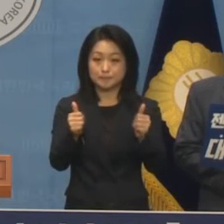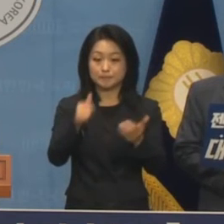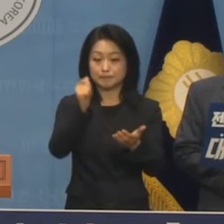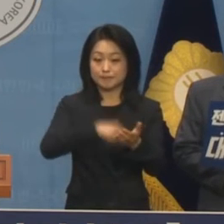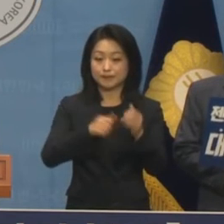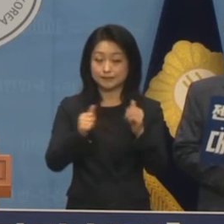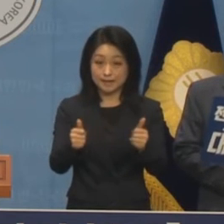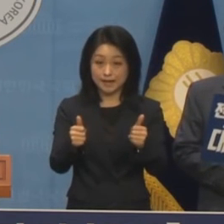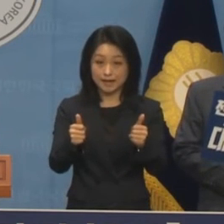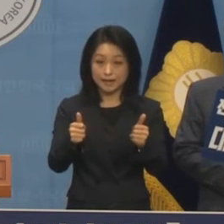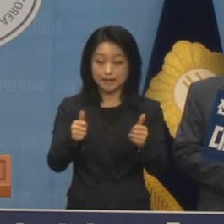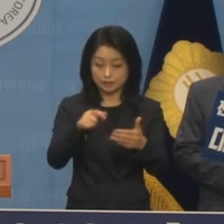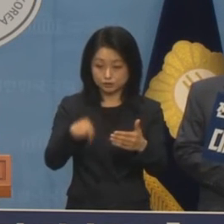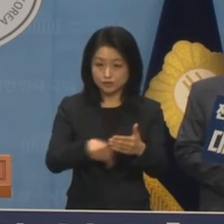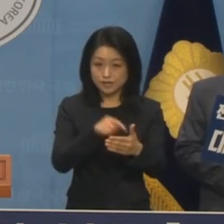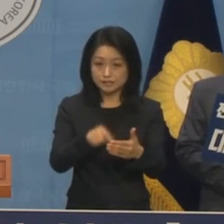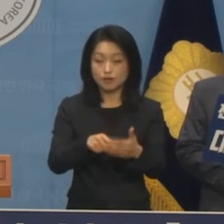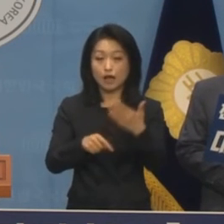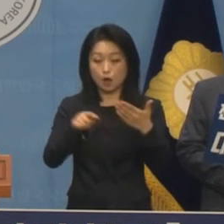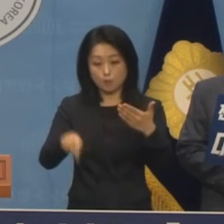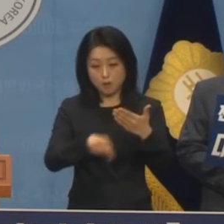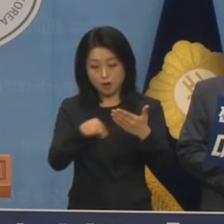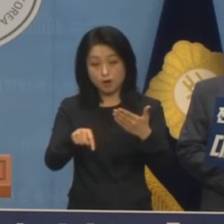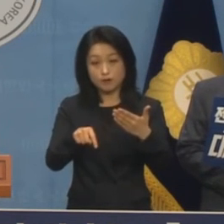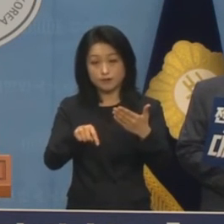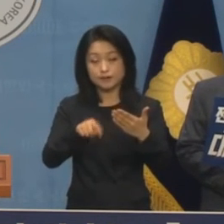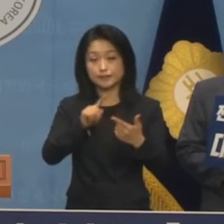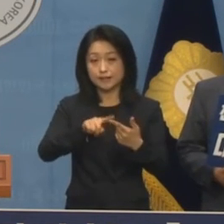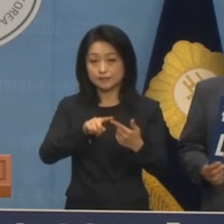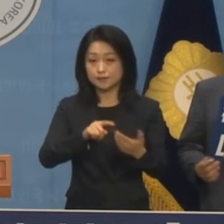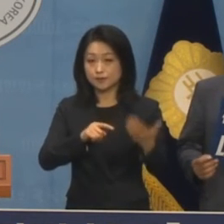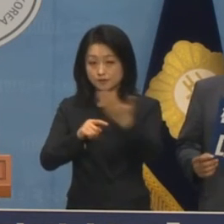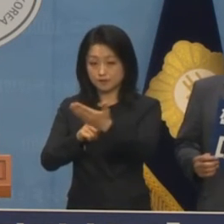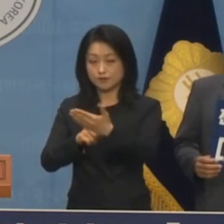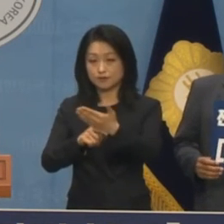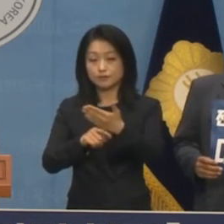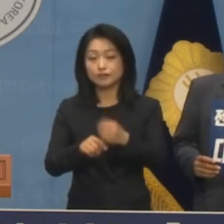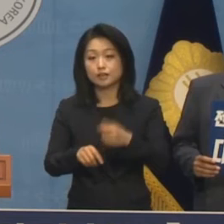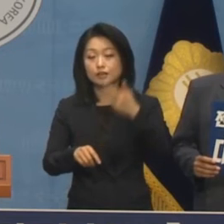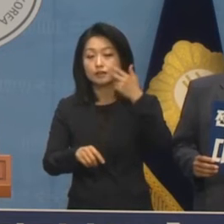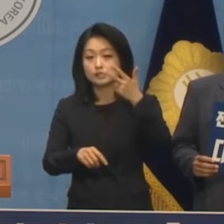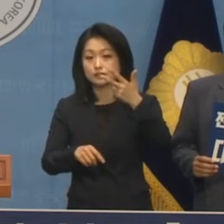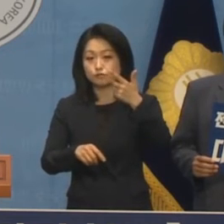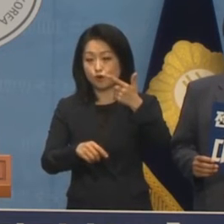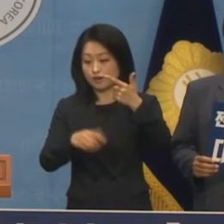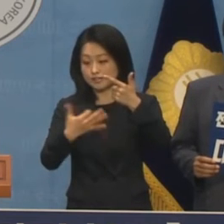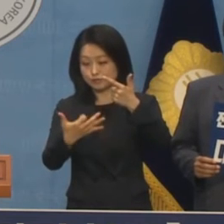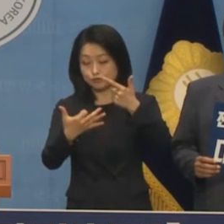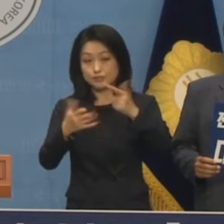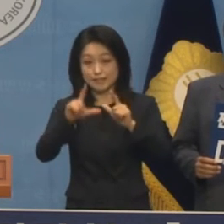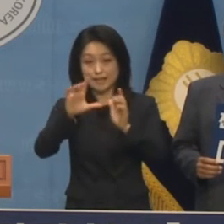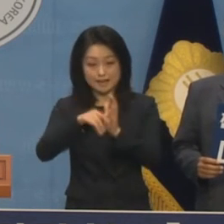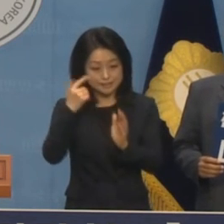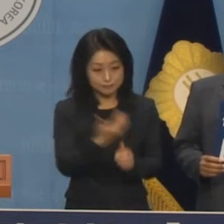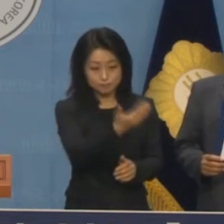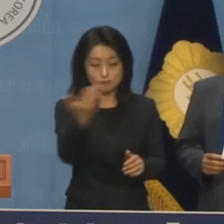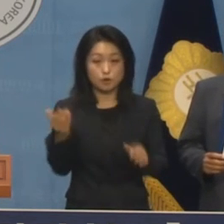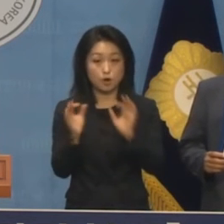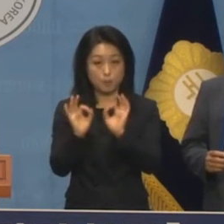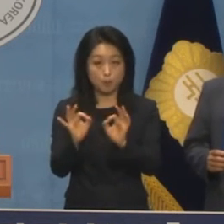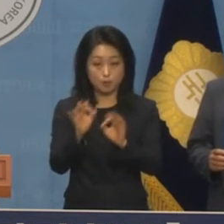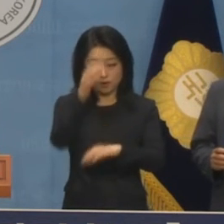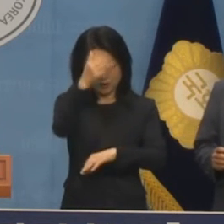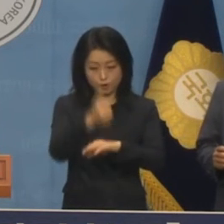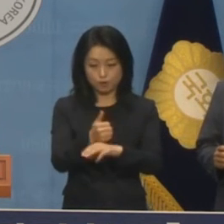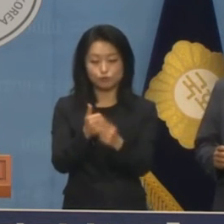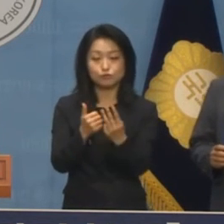출신이다. 조 대법원장은 9명의 후보자에 대해 오는 19일까지 법원 안팎의 의견을 수렴해 최종